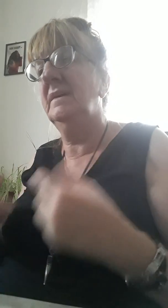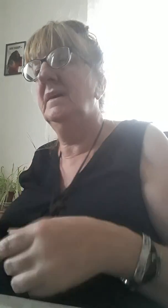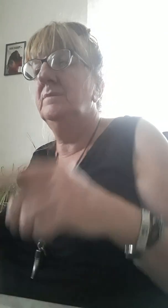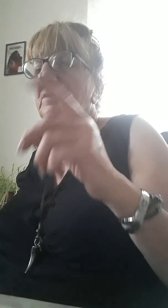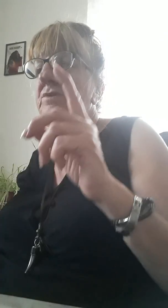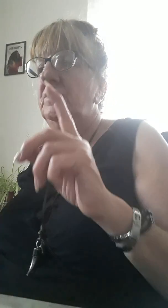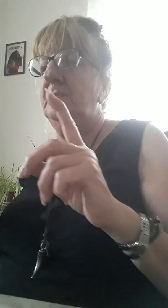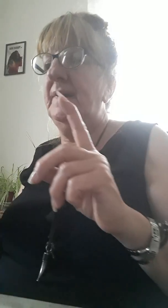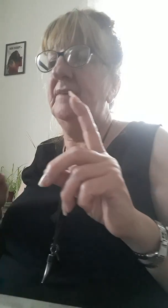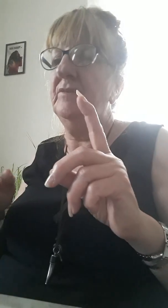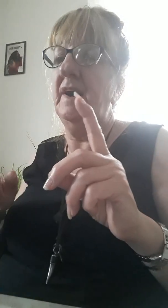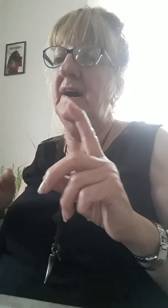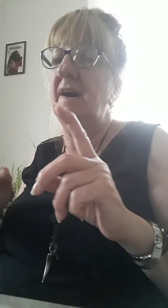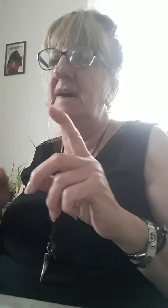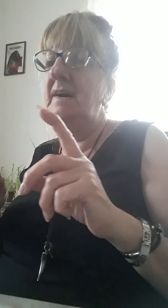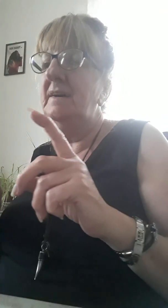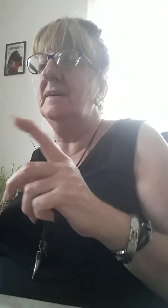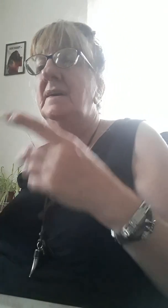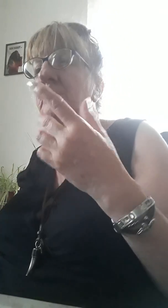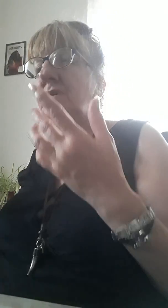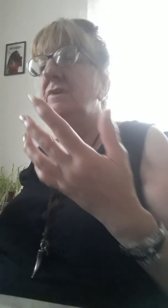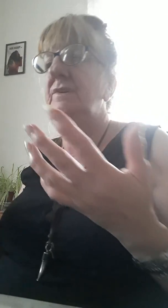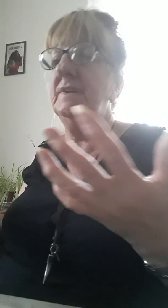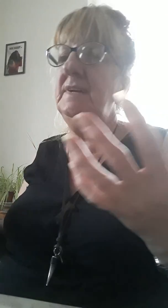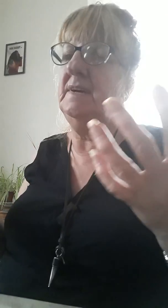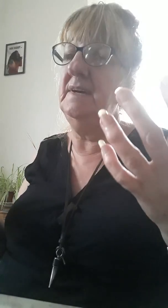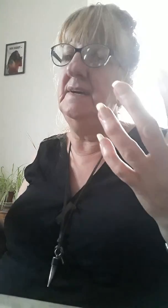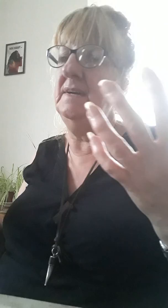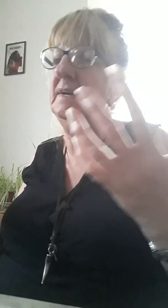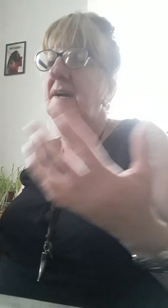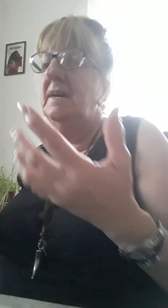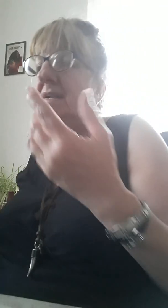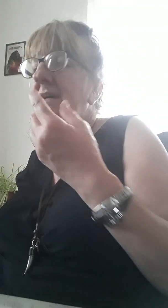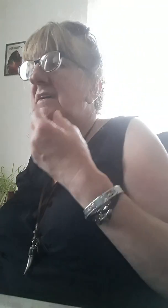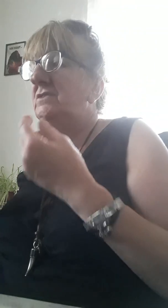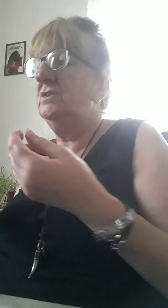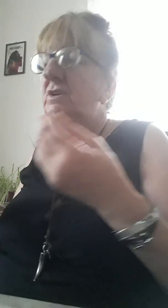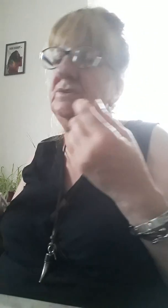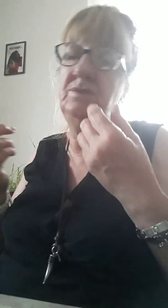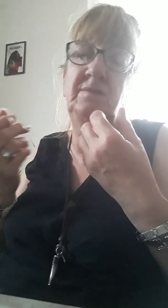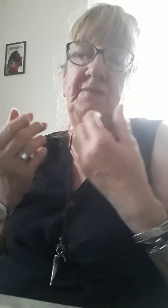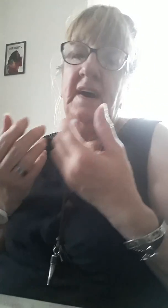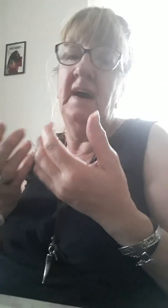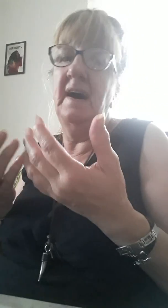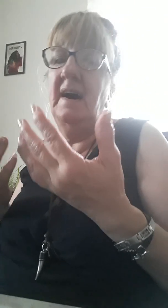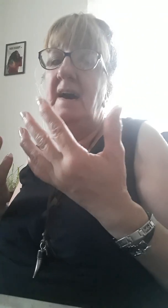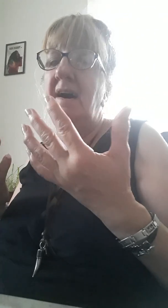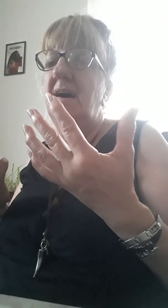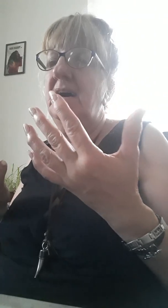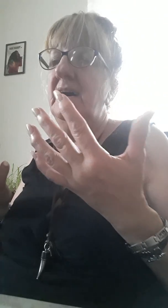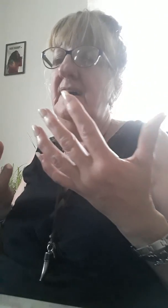femme. Pour ne pas voir pleurer les yeux d'une femme.